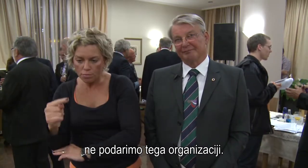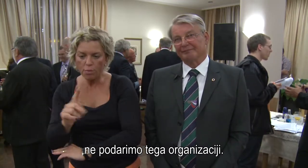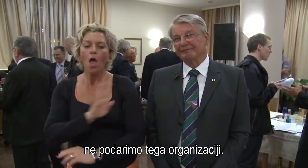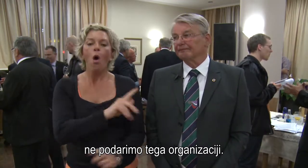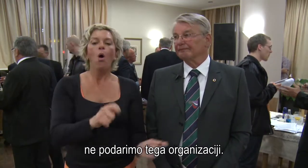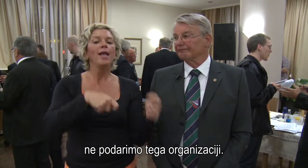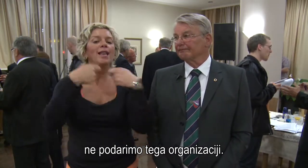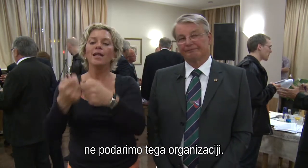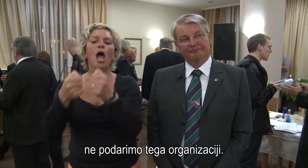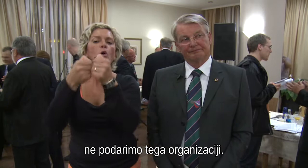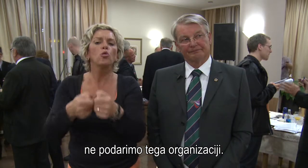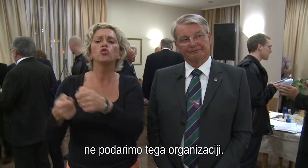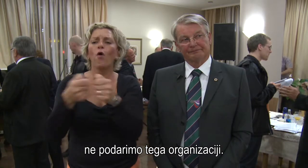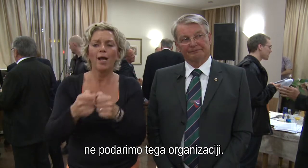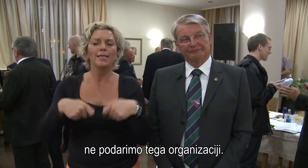organizacija.